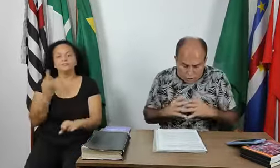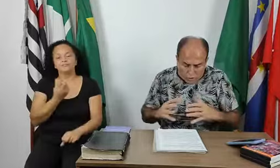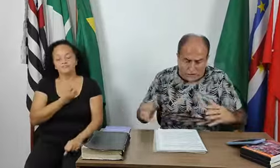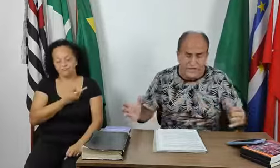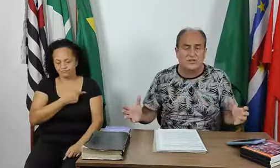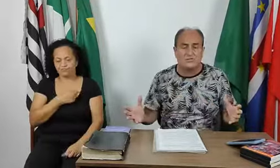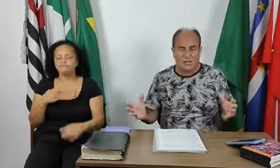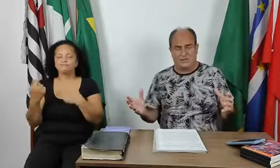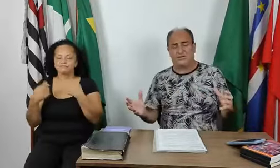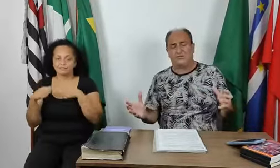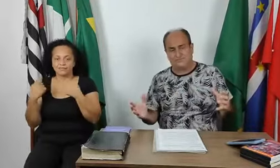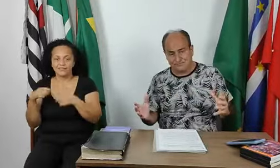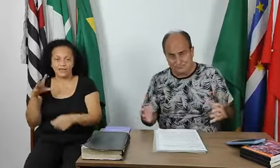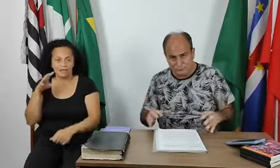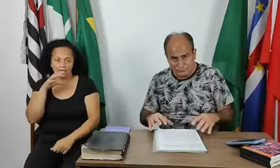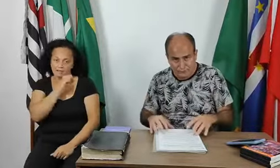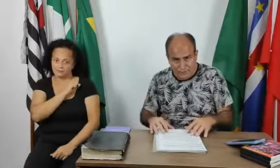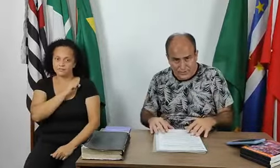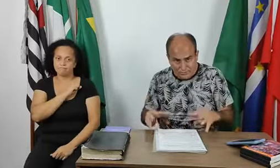precisamos urgentemente